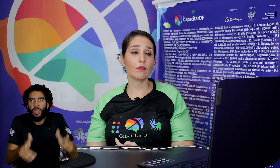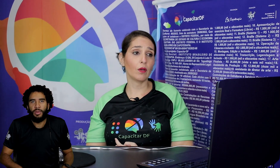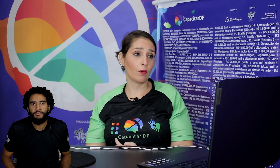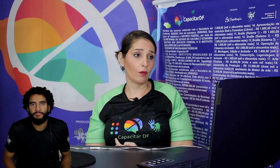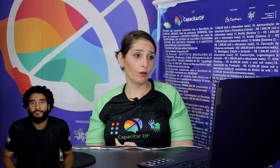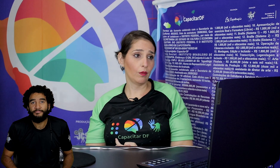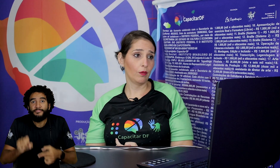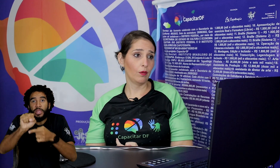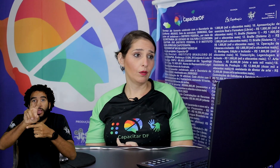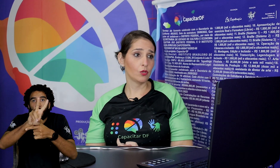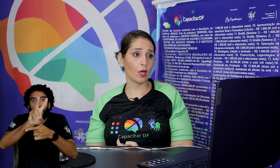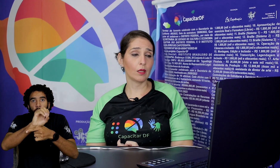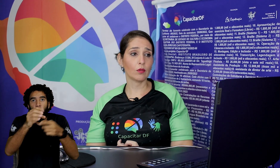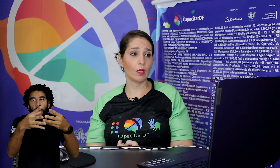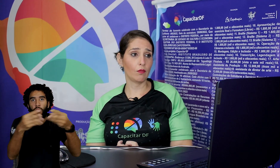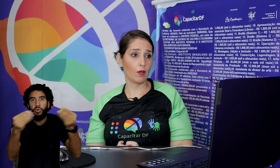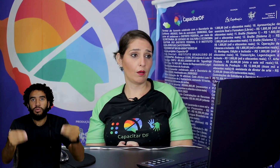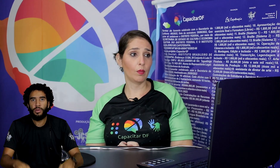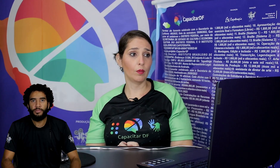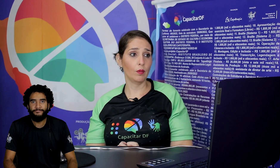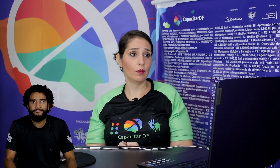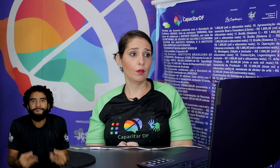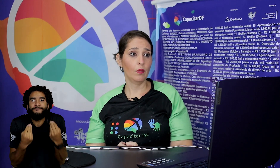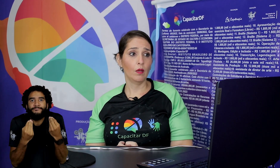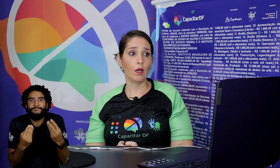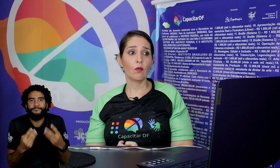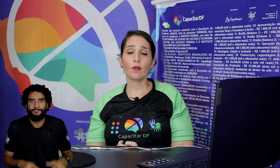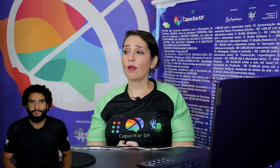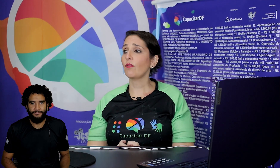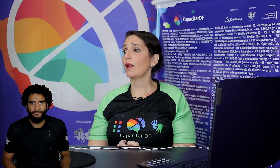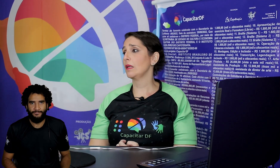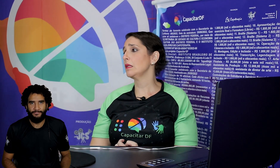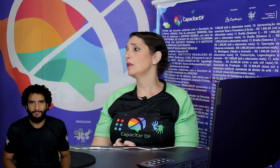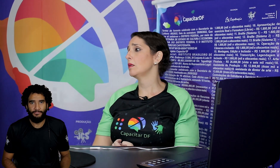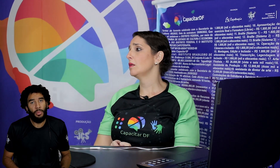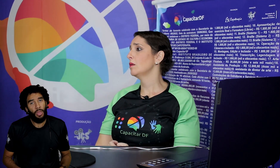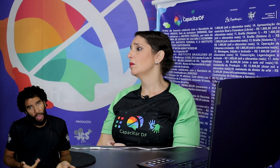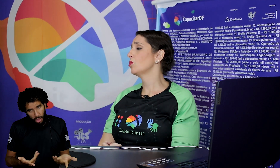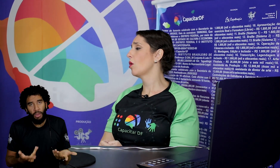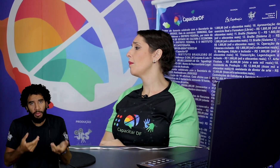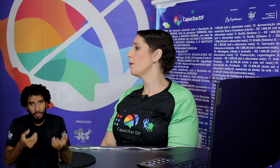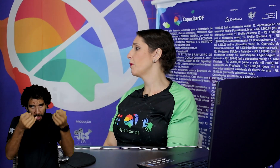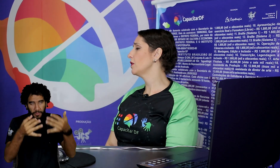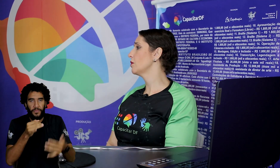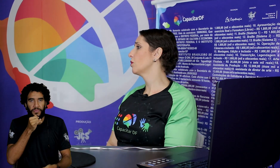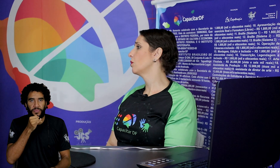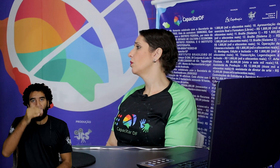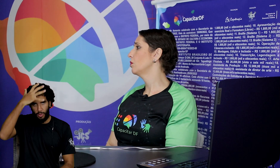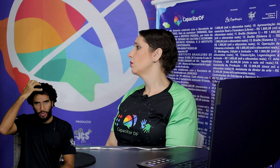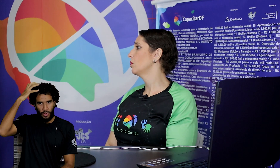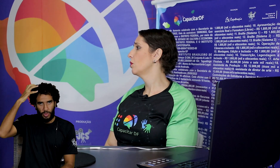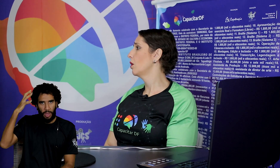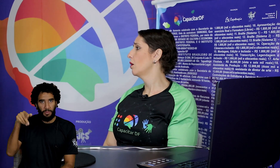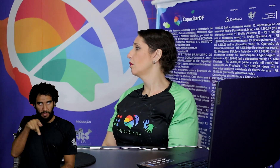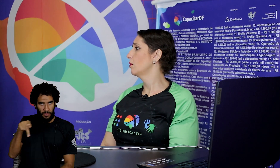o SVO, já que não tem verbo? Eu virar e falar assim, o Joab é professor.